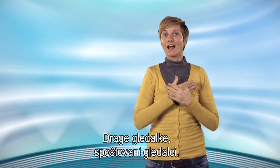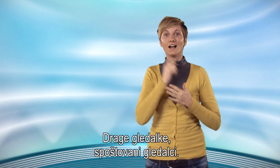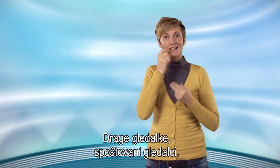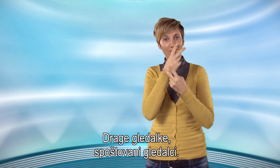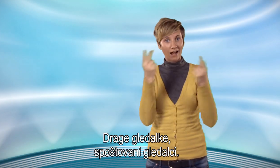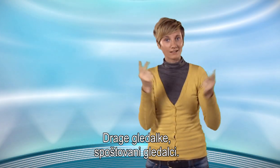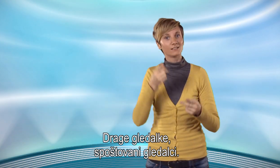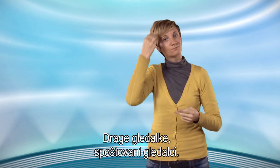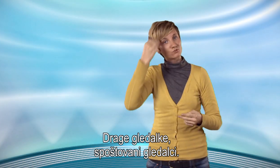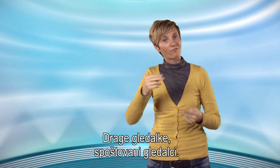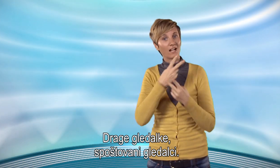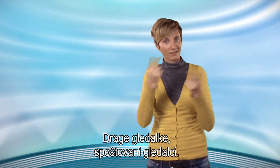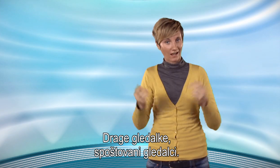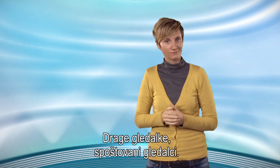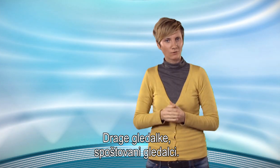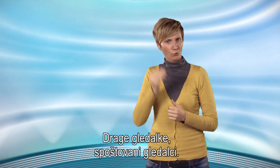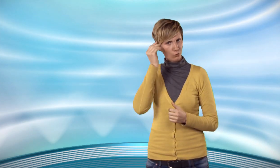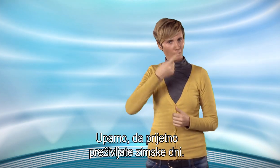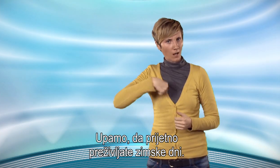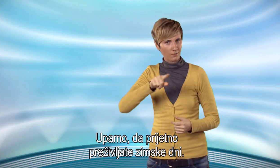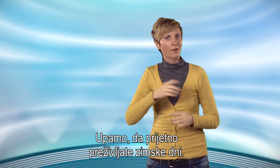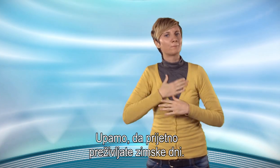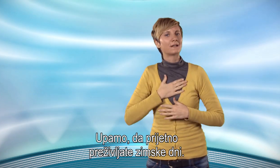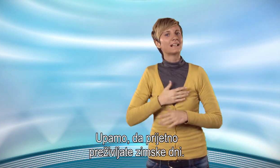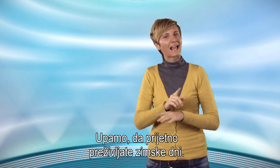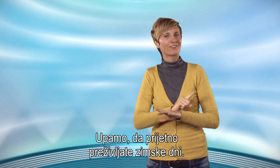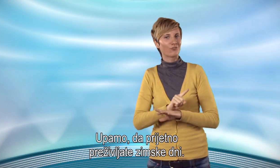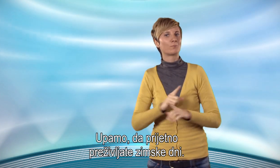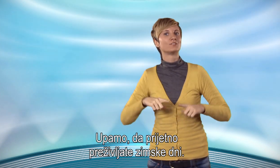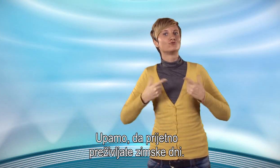drage gledalke, spoštovani gledalci. Upamo, da prijetno preživljate zimske dni.